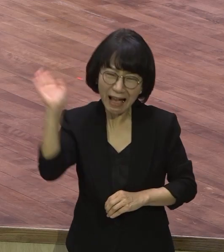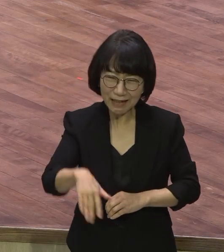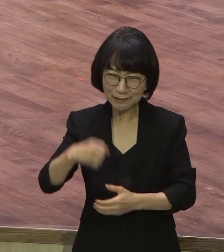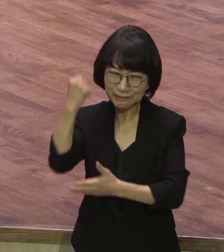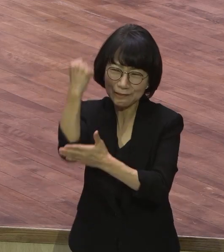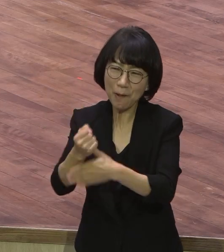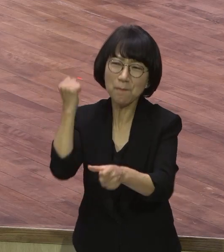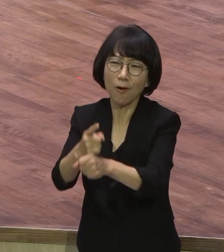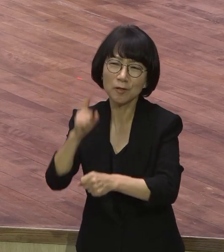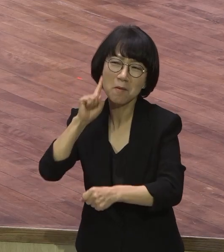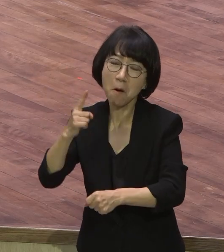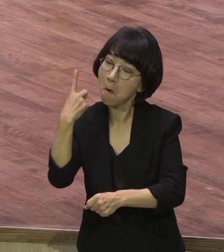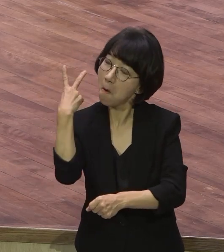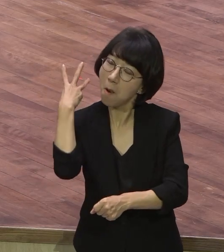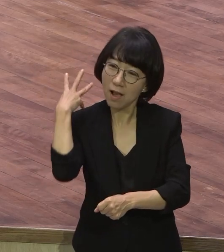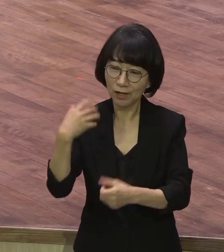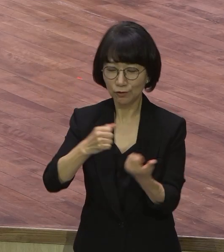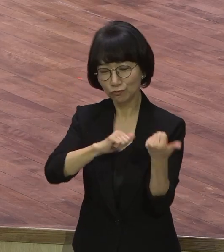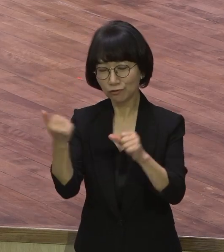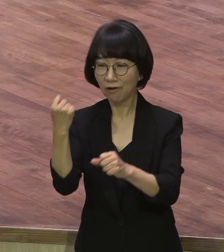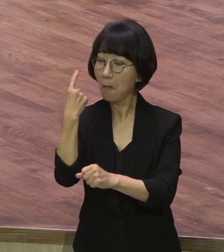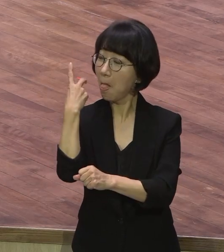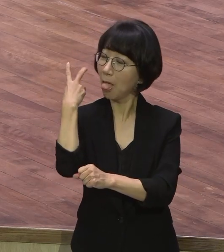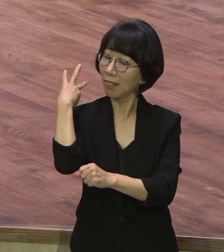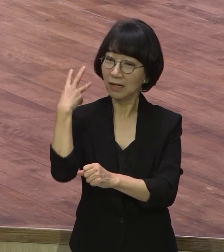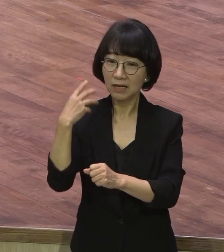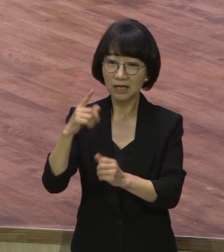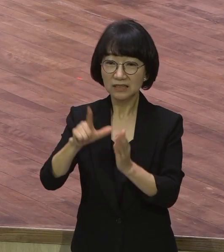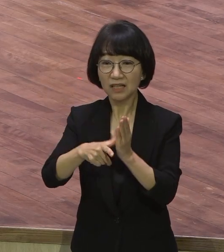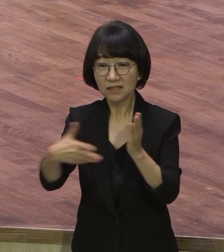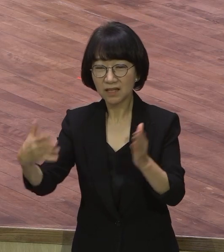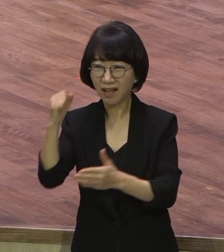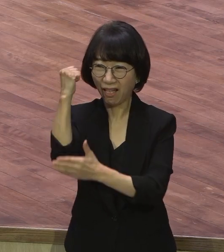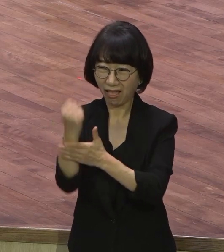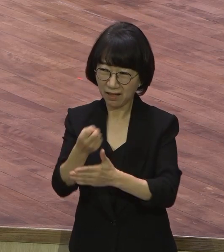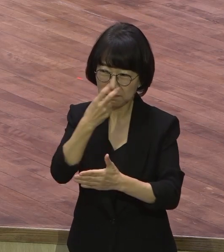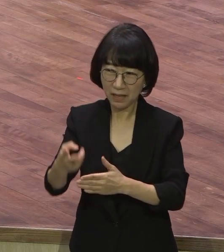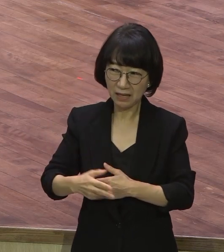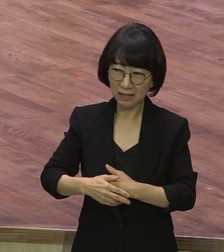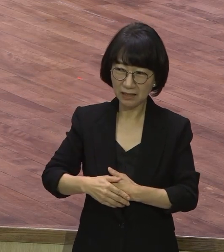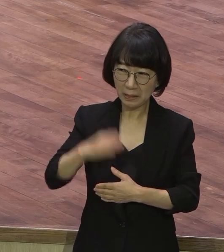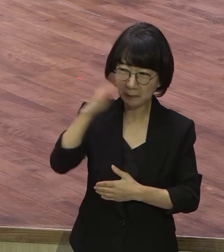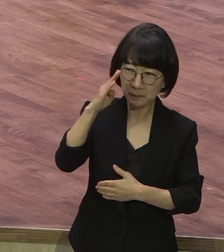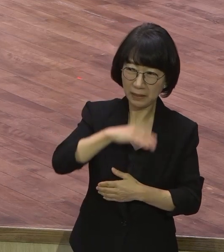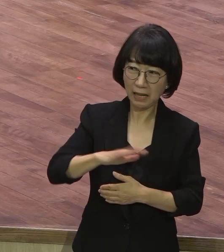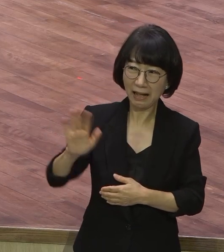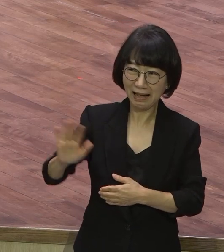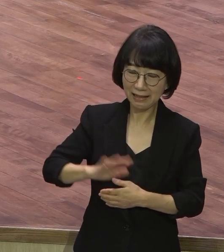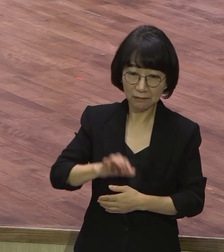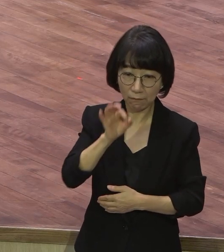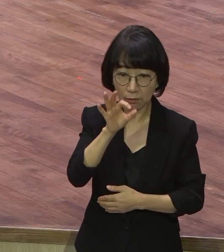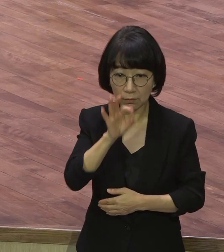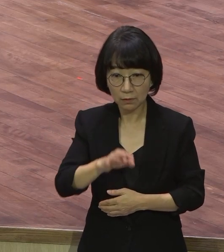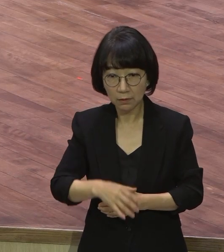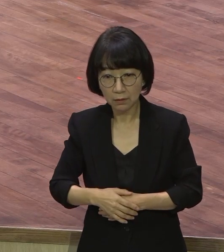썩어 죽은지가 나흘 돼가지고 썩어 냄새 나는데 말이 된 소리입니까 그게